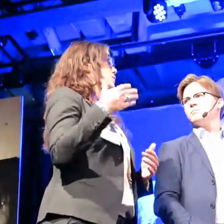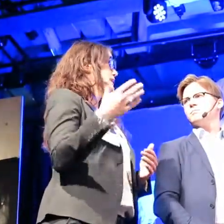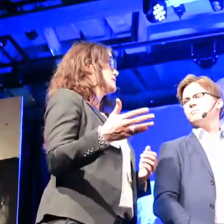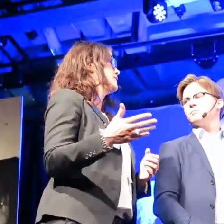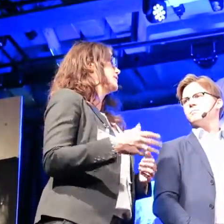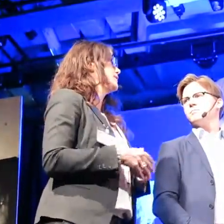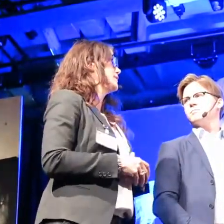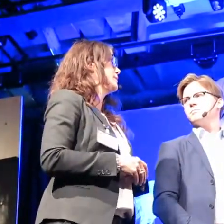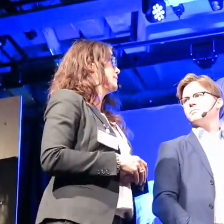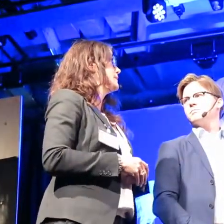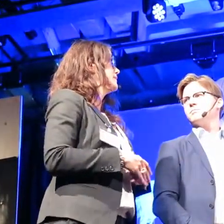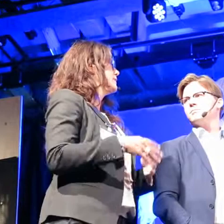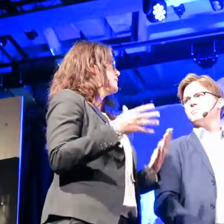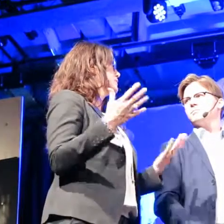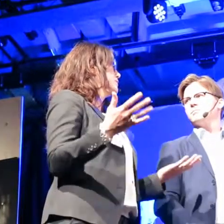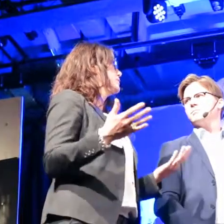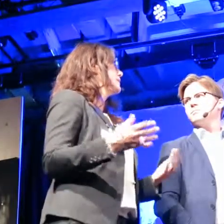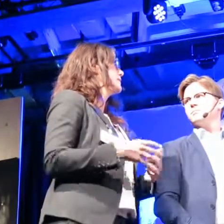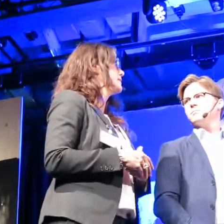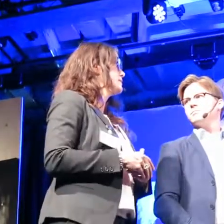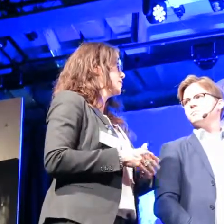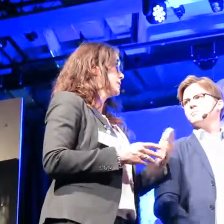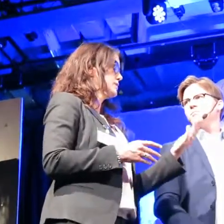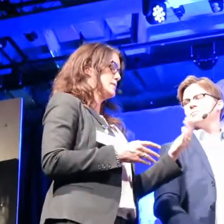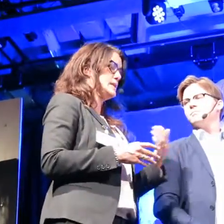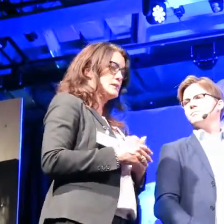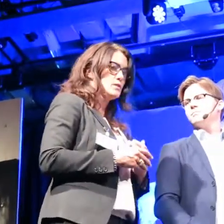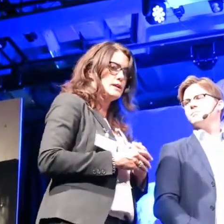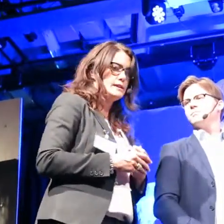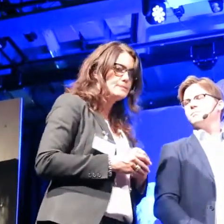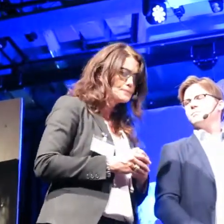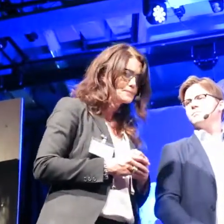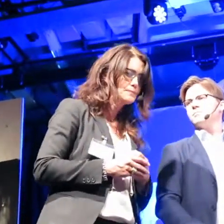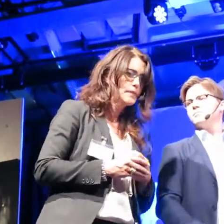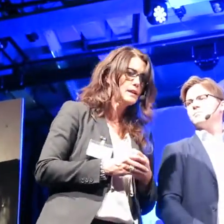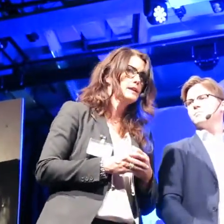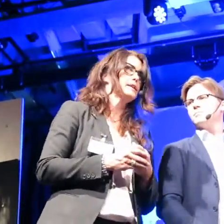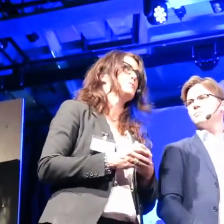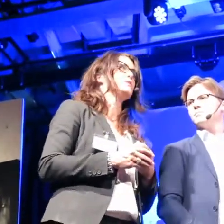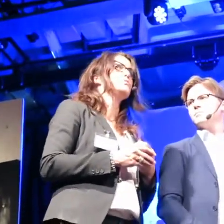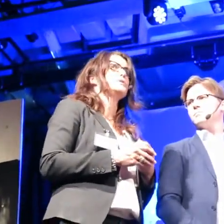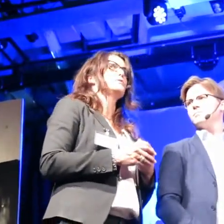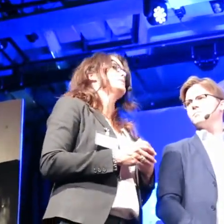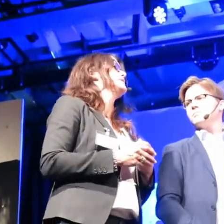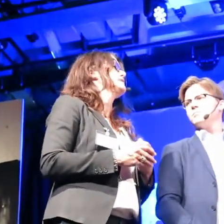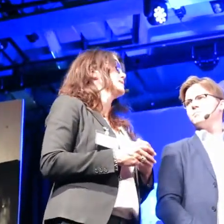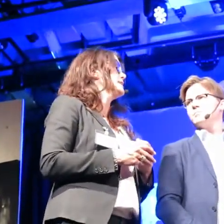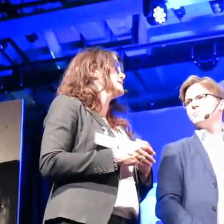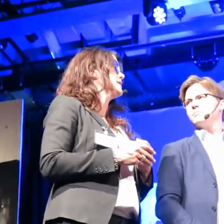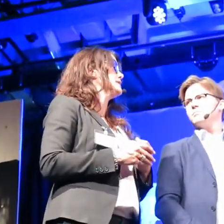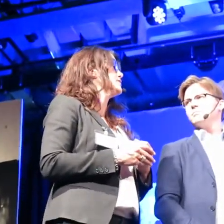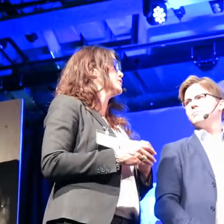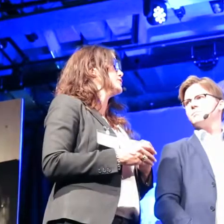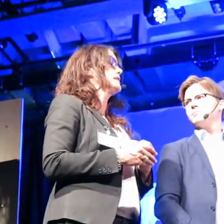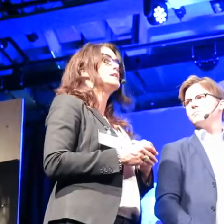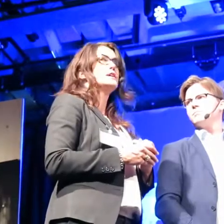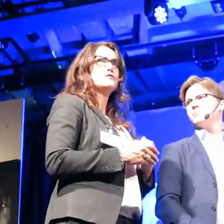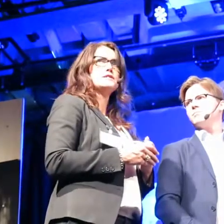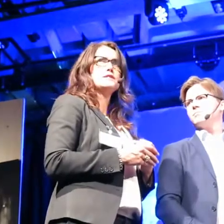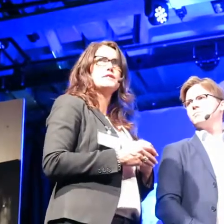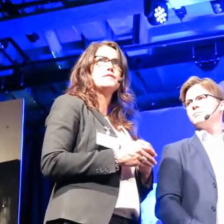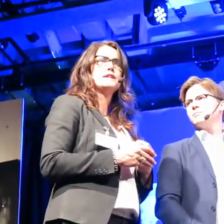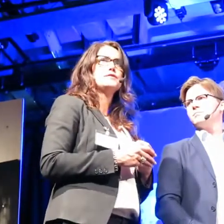politik och det som vi för fram. Vi har ju, som Nina sa här, en ambition om att vi ska bli Sveriges